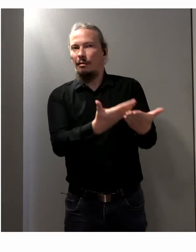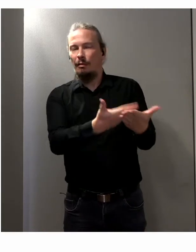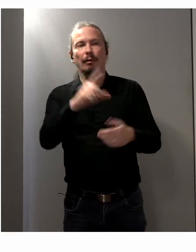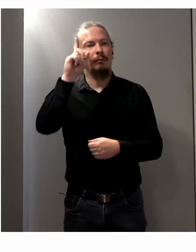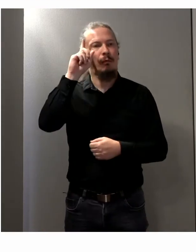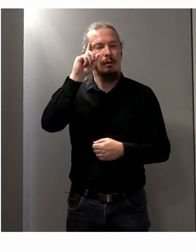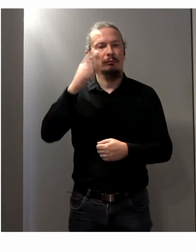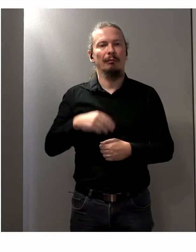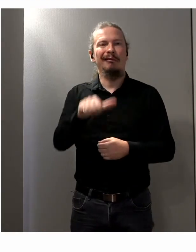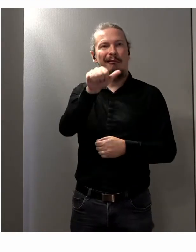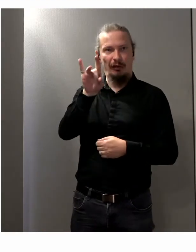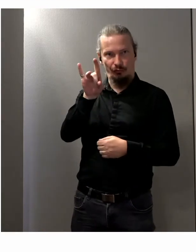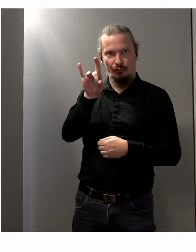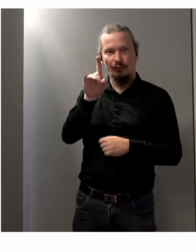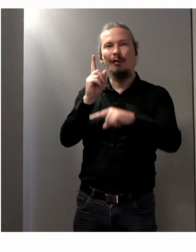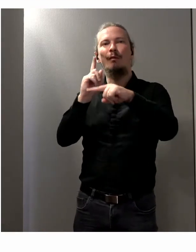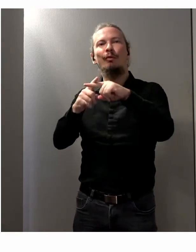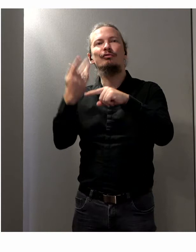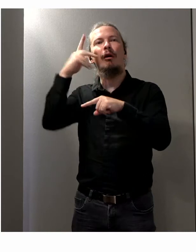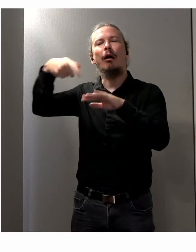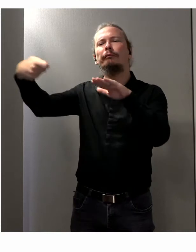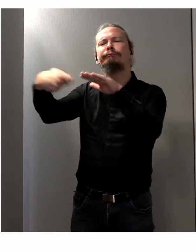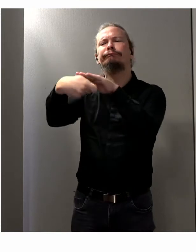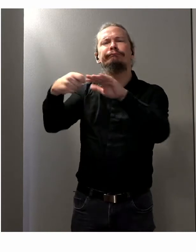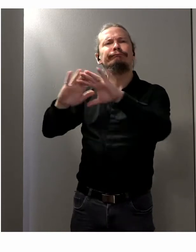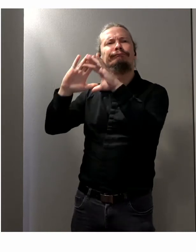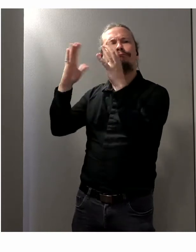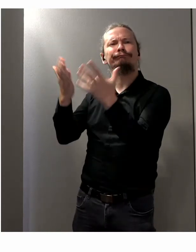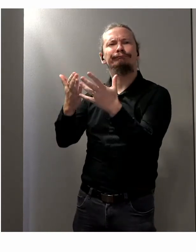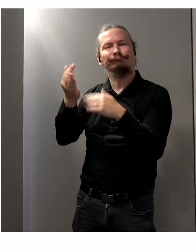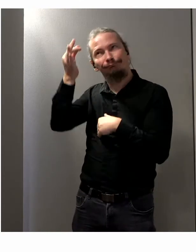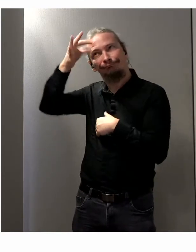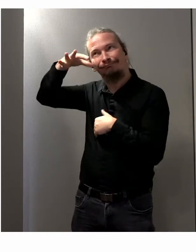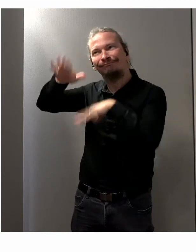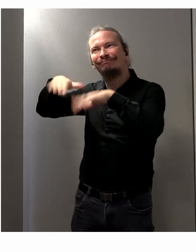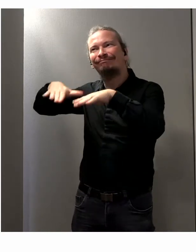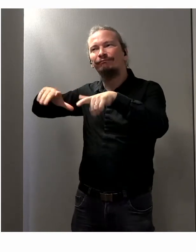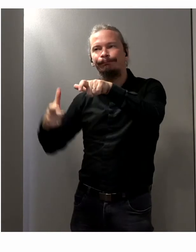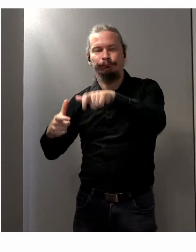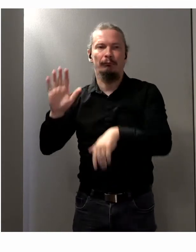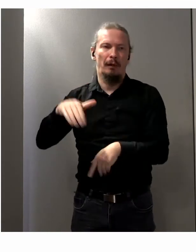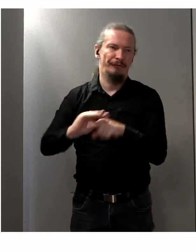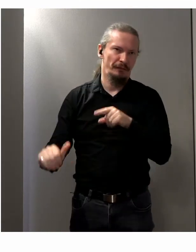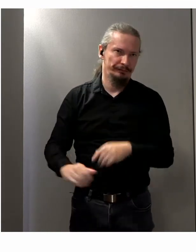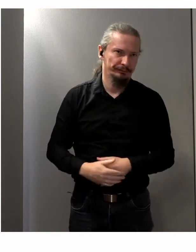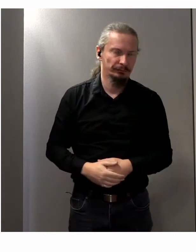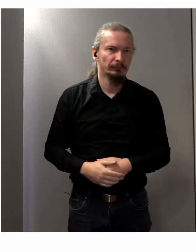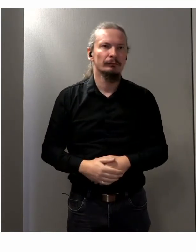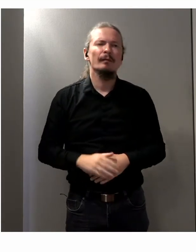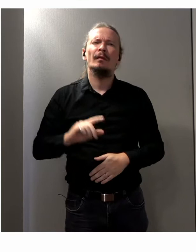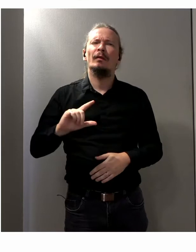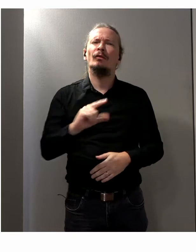l'allocation adulte handicapé et son articulation avec le restant du système de solidarité est de ce point de vue-là mal conçue. Deuxième point, je